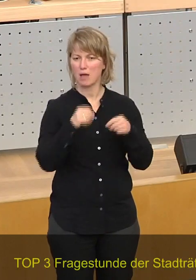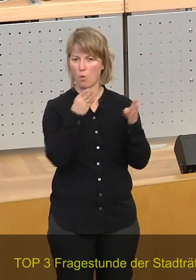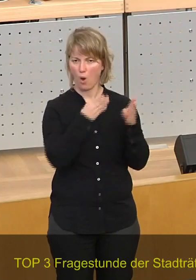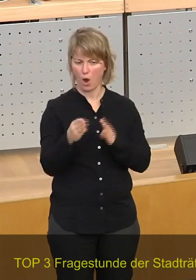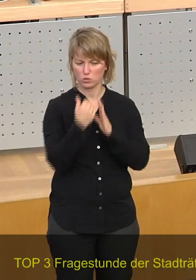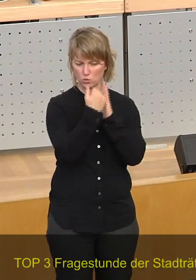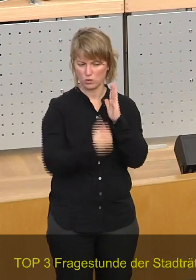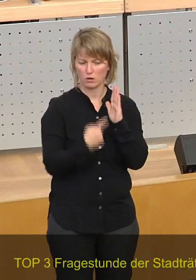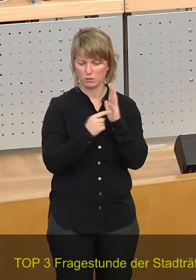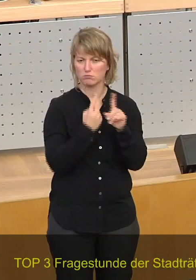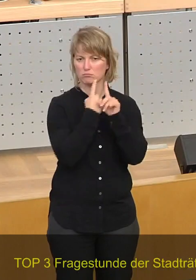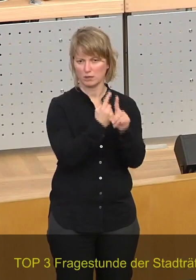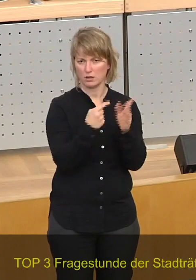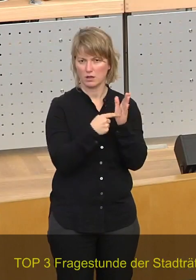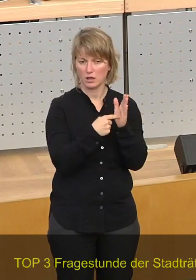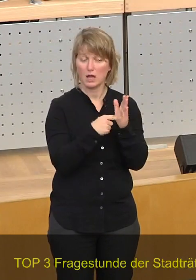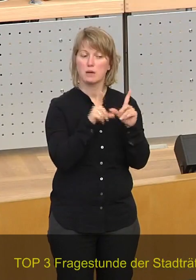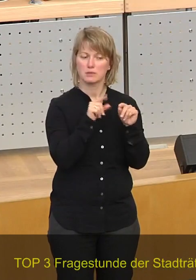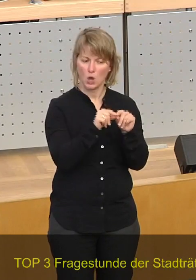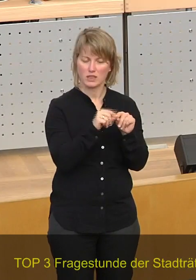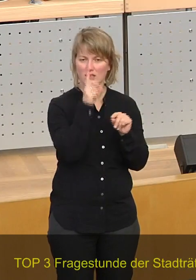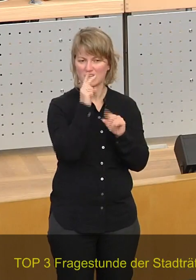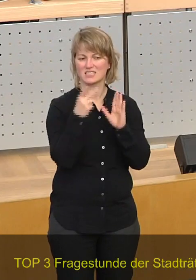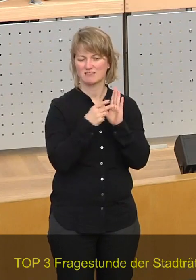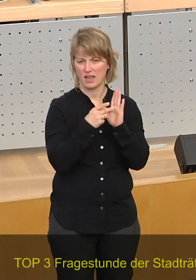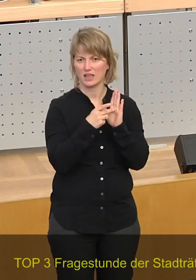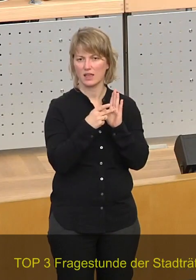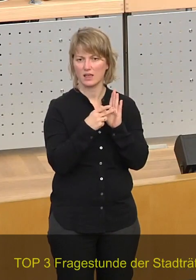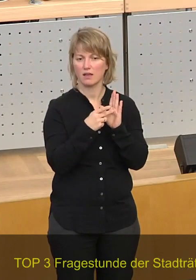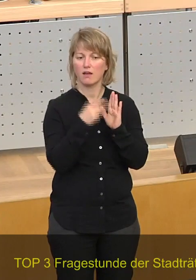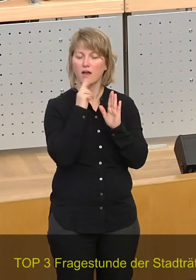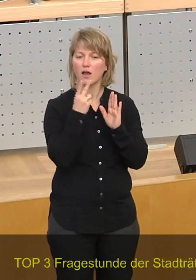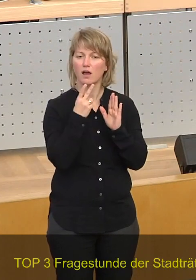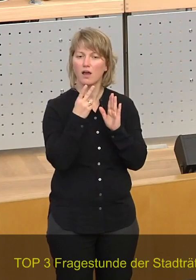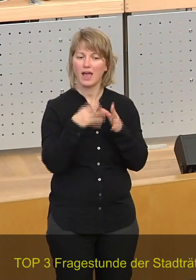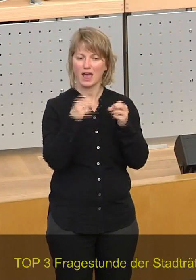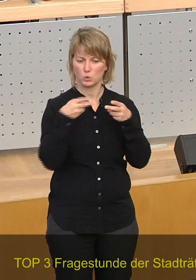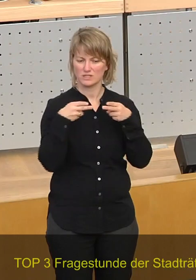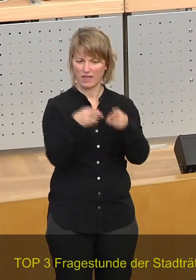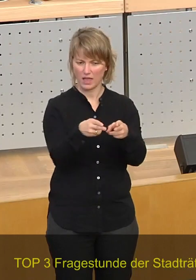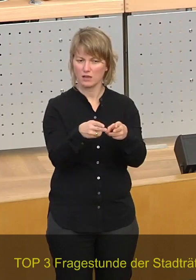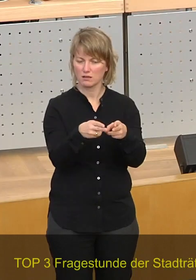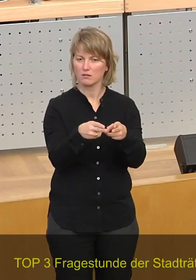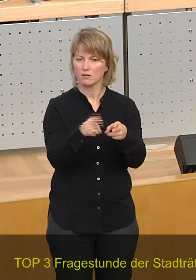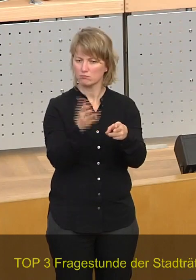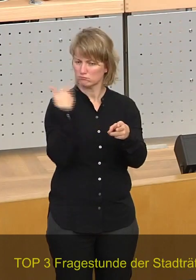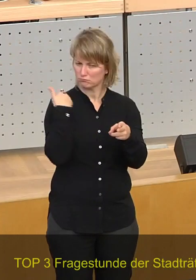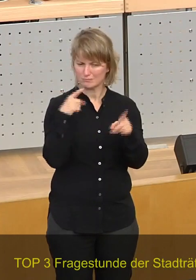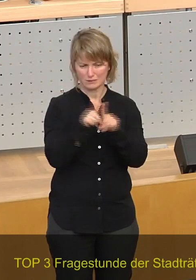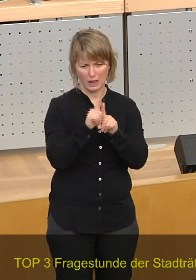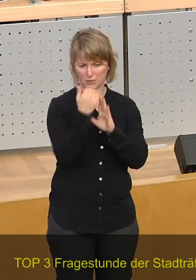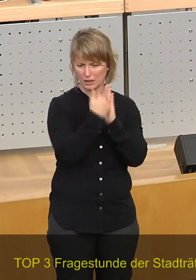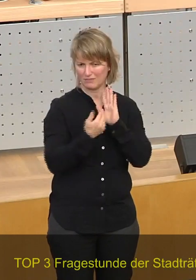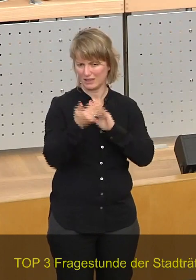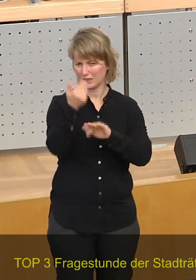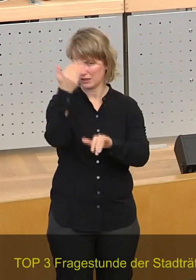eine Gewährleistung des zweiten Rettungsweges über den öffentlichen Verkehrsraum in den letzten Jahren nicht verändert hat, die Genehmigungspraxis in